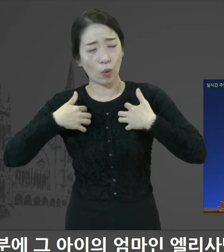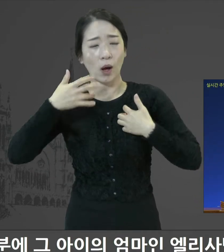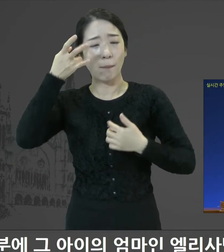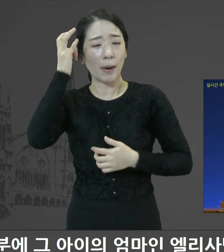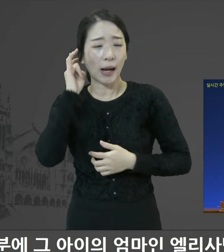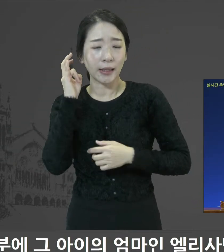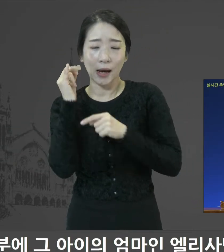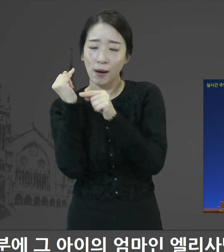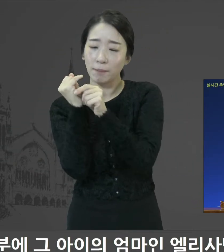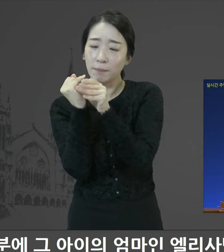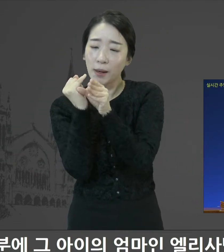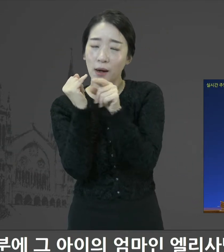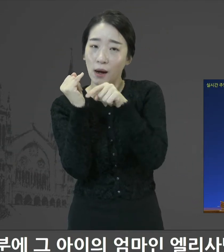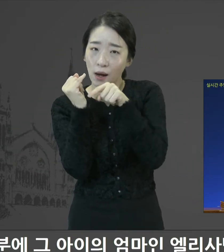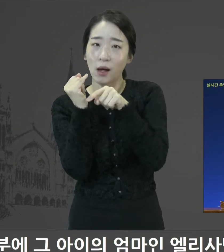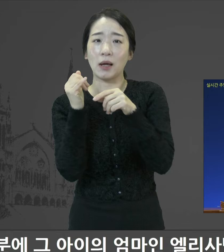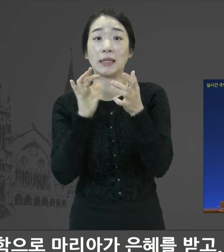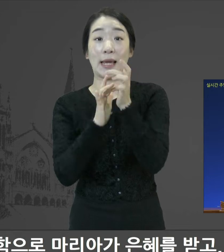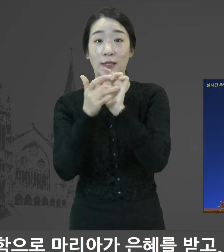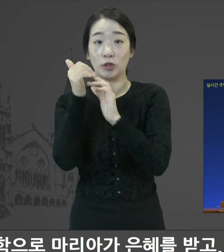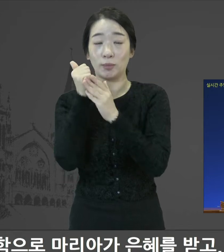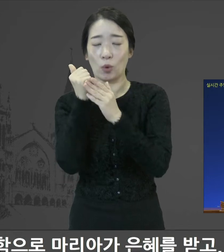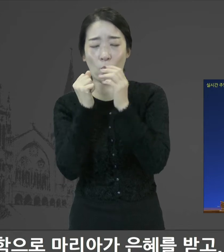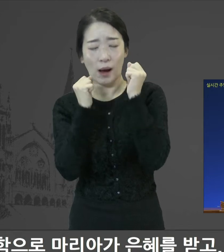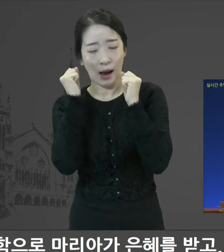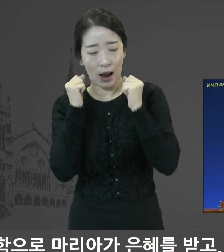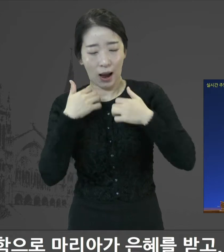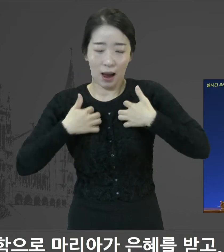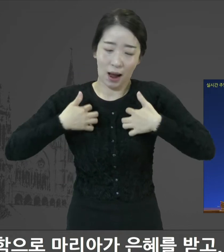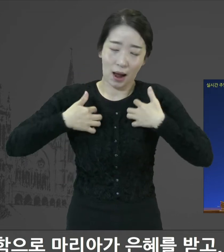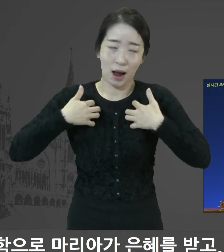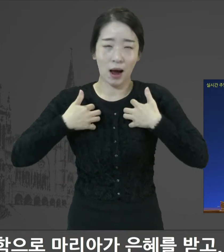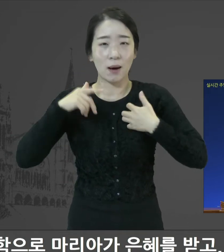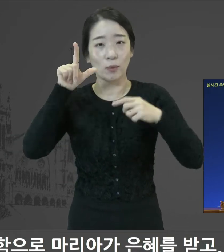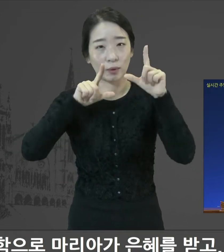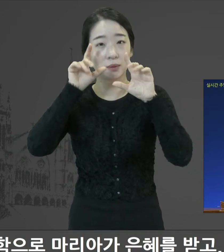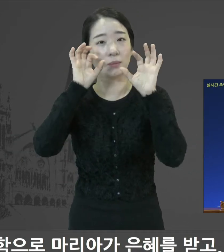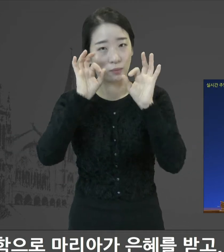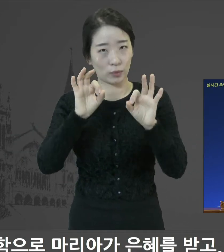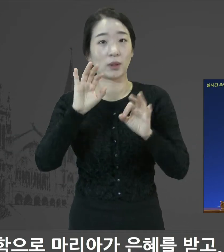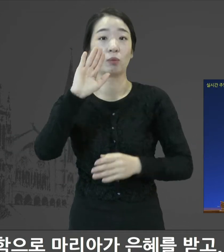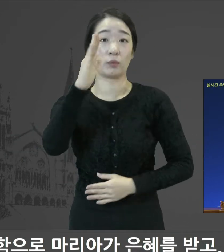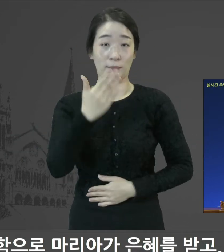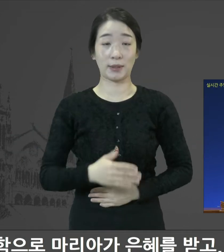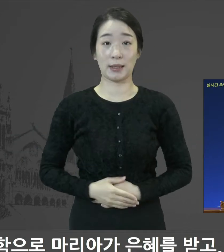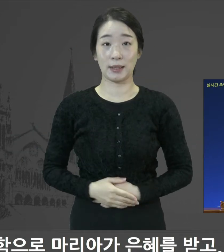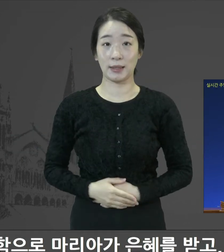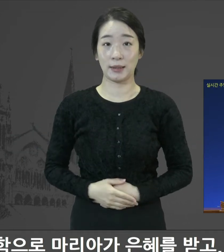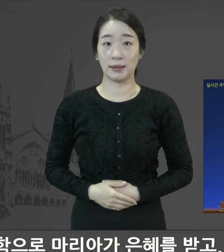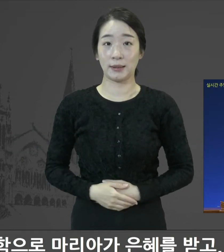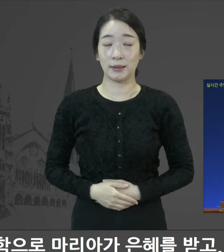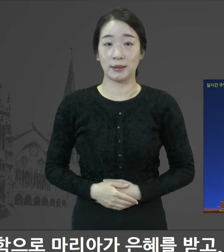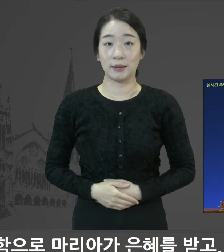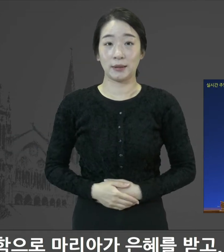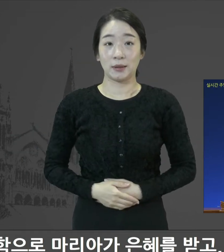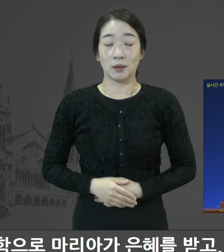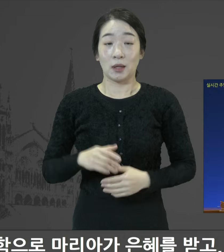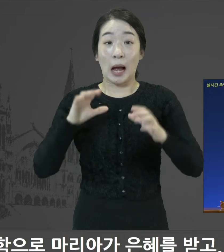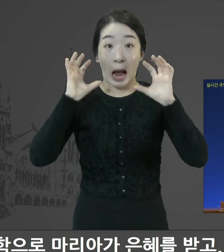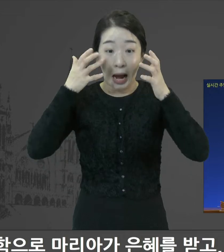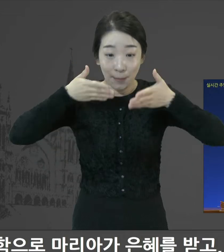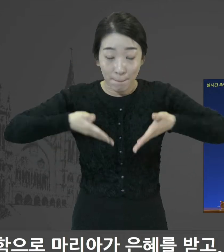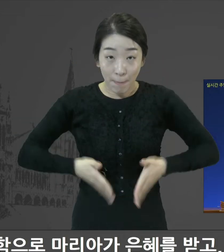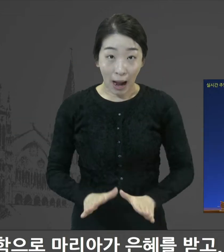최종적으로 존귀해지는 이런 참 놀라운 현상이 벌어진 거죠. 여러분, 우리 애를